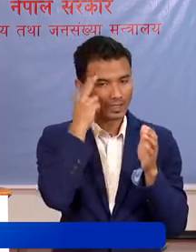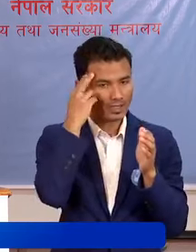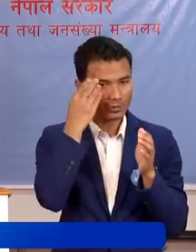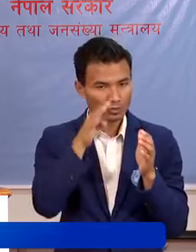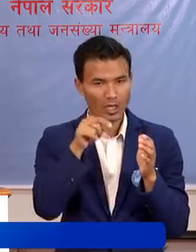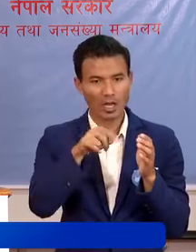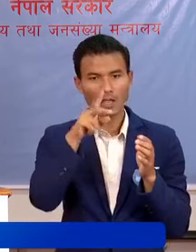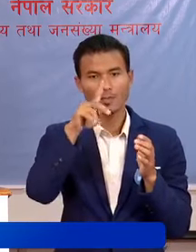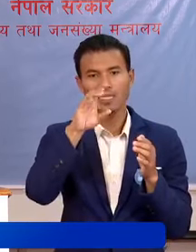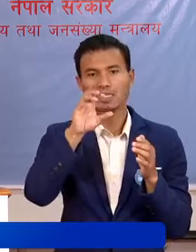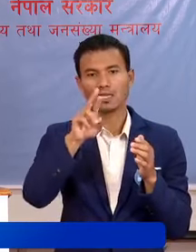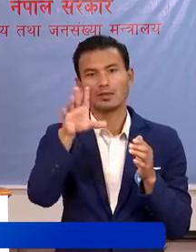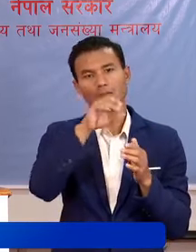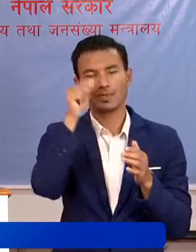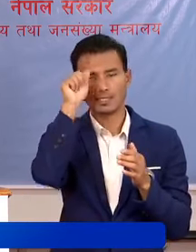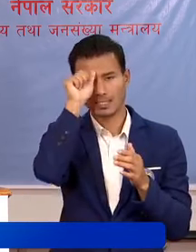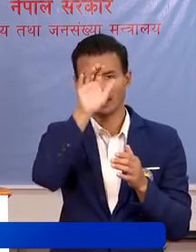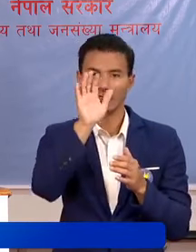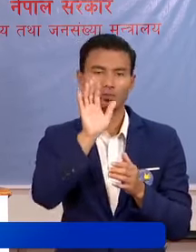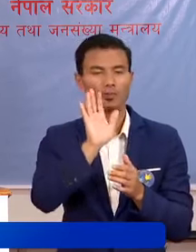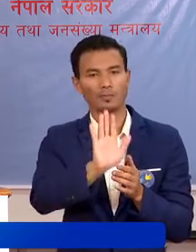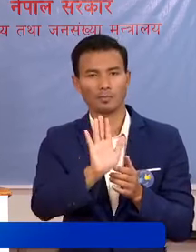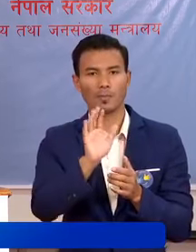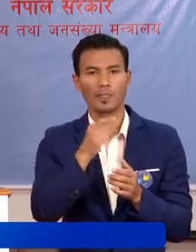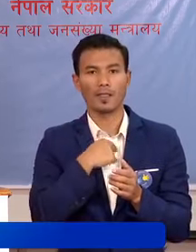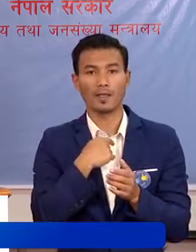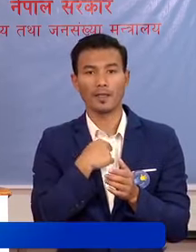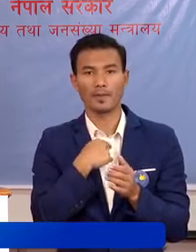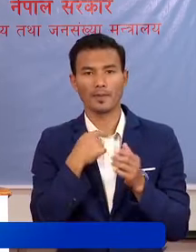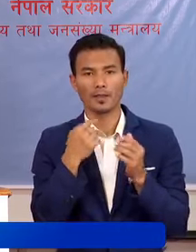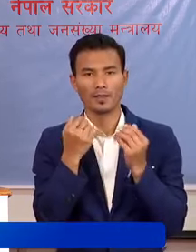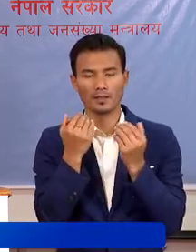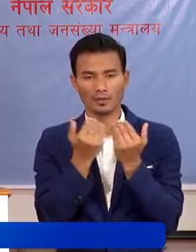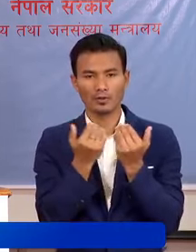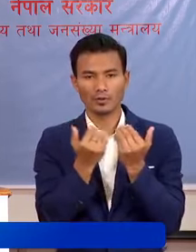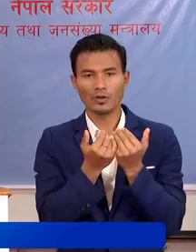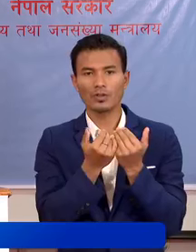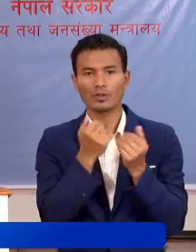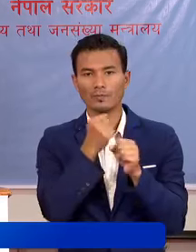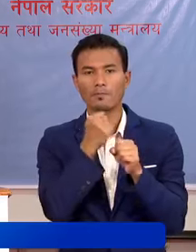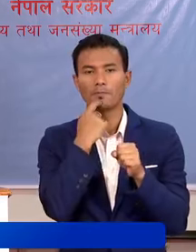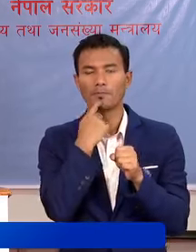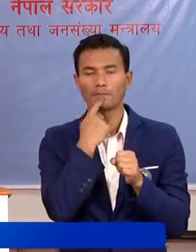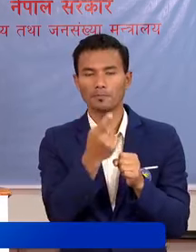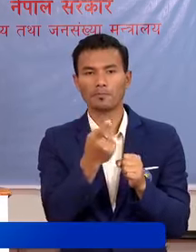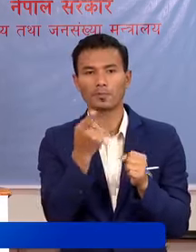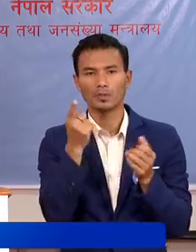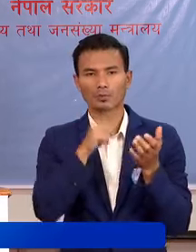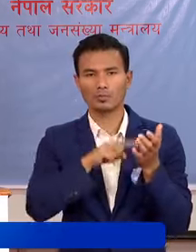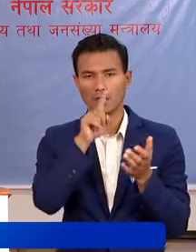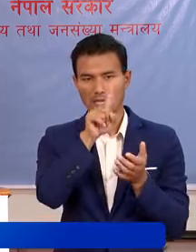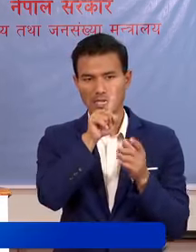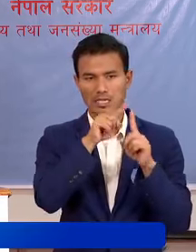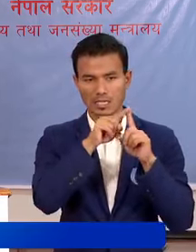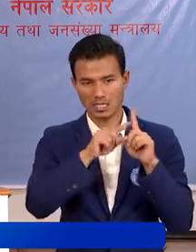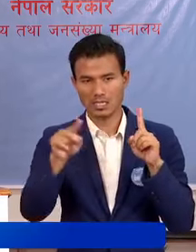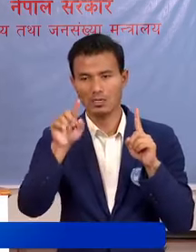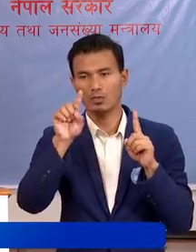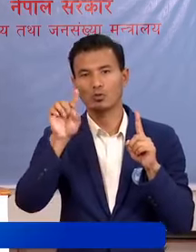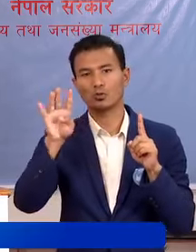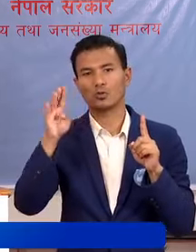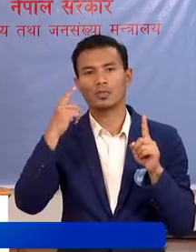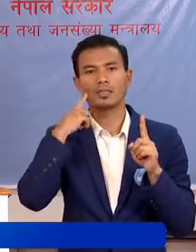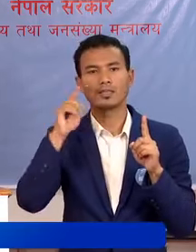PCR वननी सबले जानकारी छा रा आमीले क्ये गर्चों माने शुरूमा एक देखी 14 दिन सम्मा